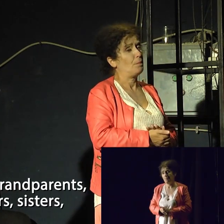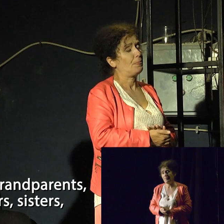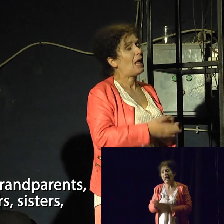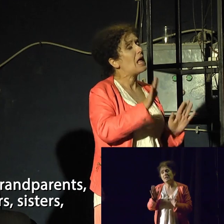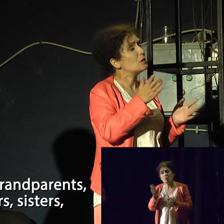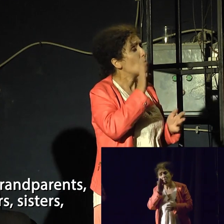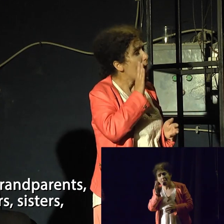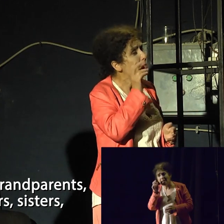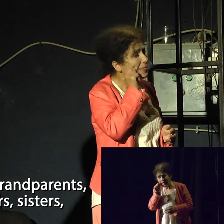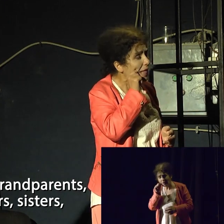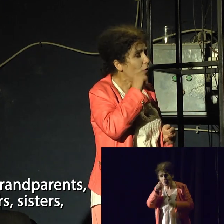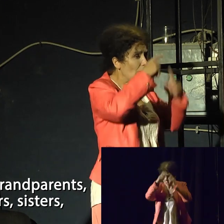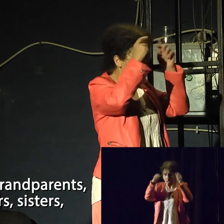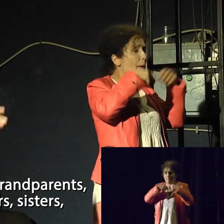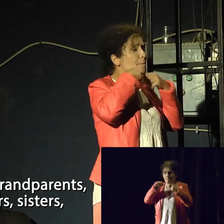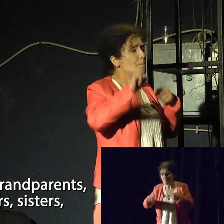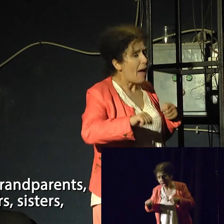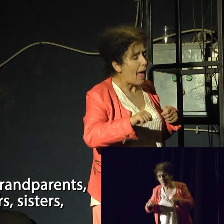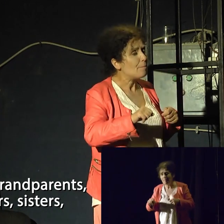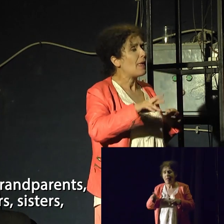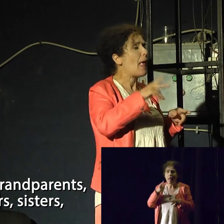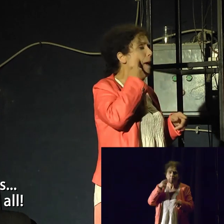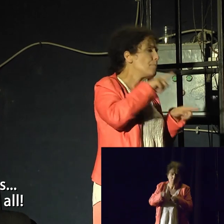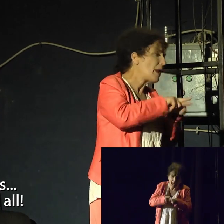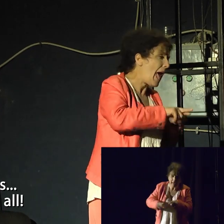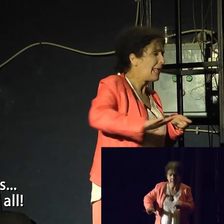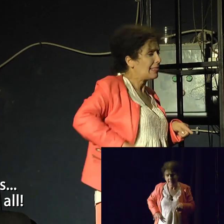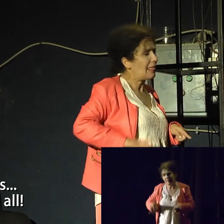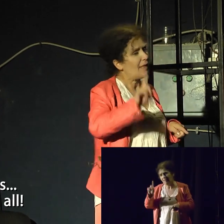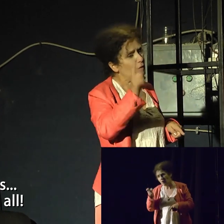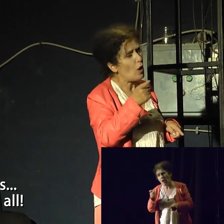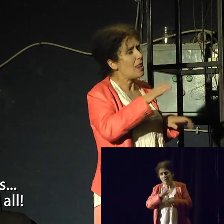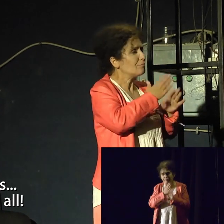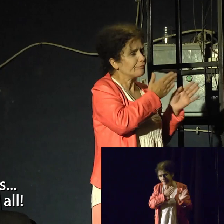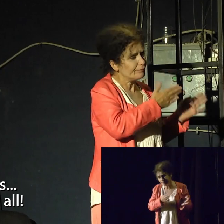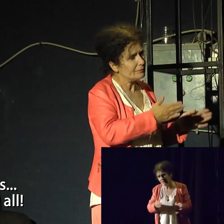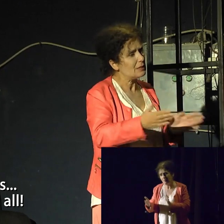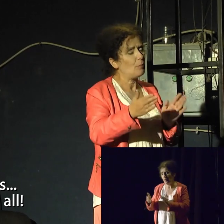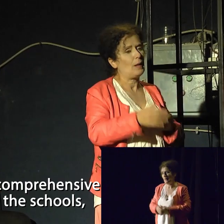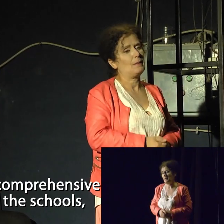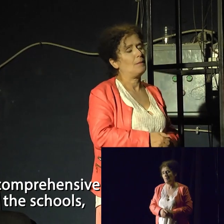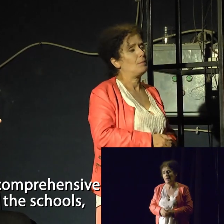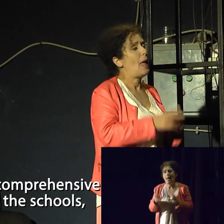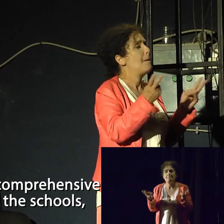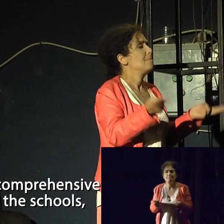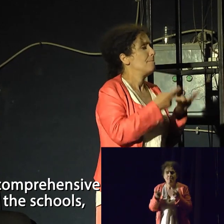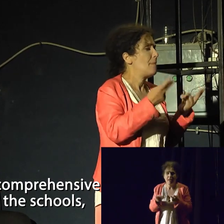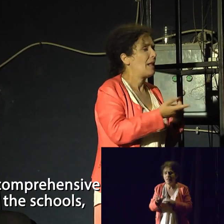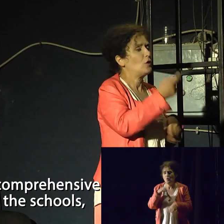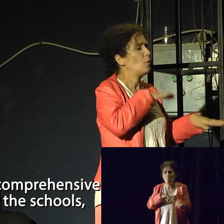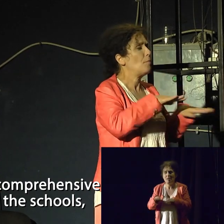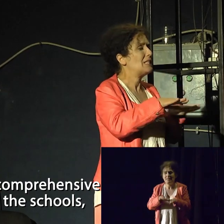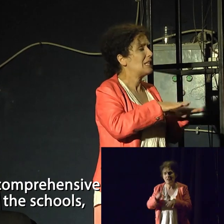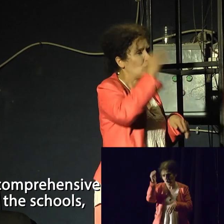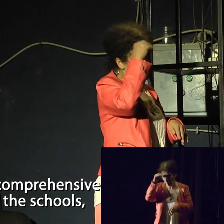Затоа родители, баби, дедовци, старатели, браки, сестри, тетки, стрини, војни, се поред, барајте од Министерството